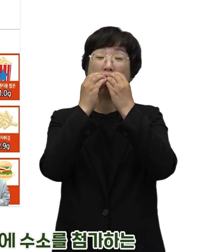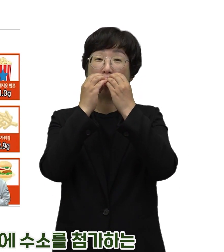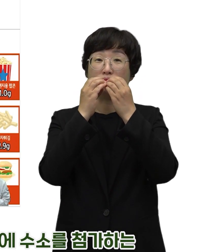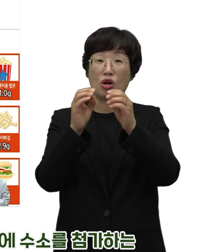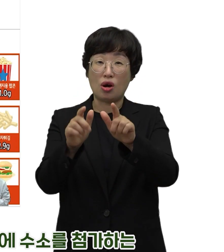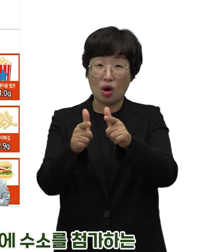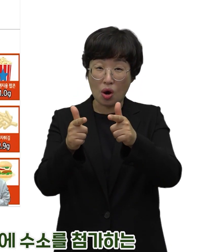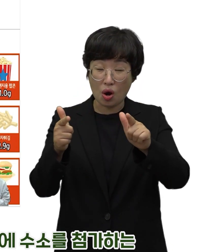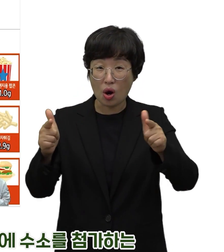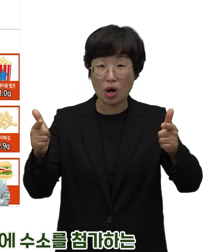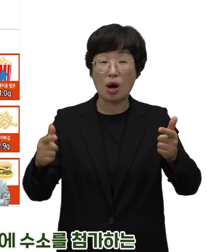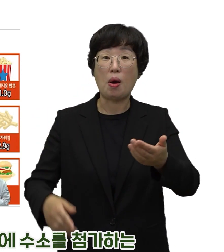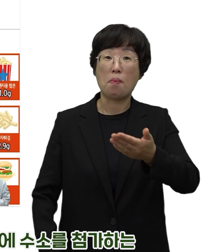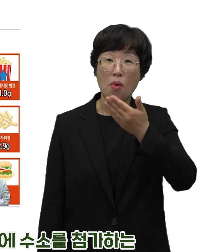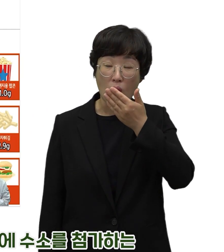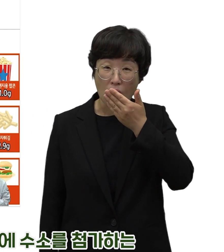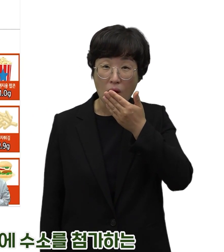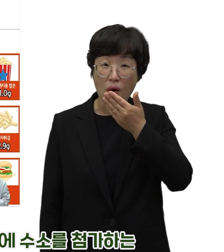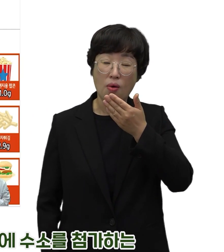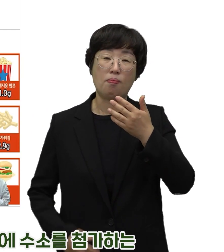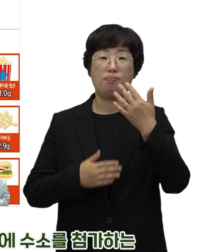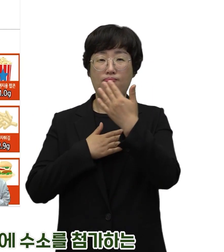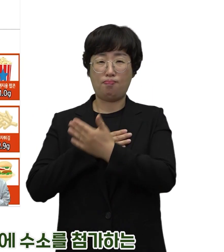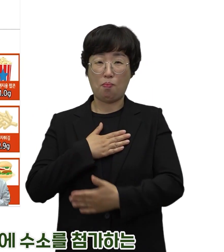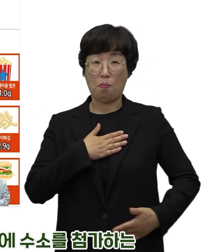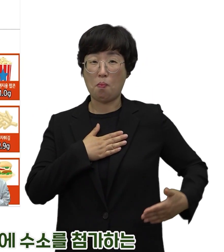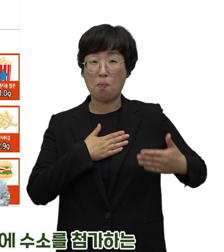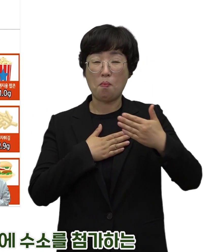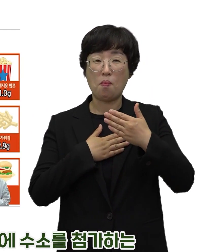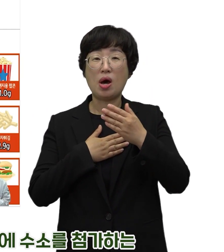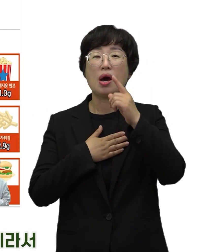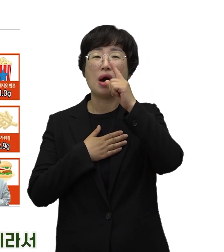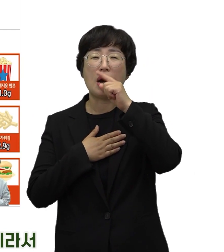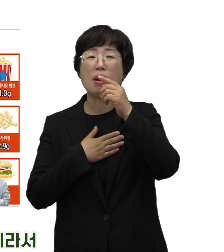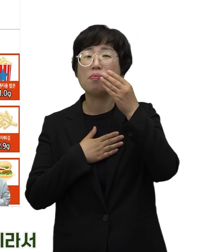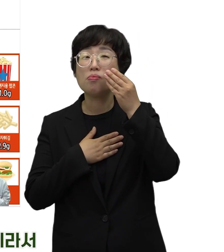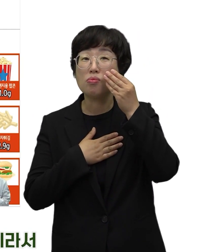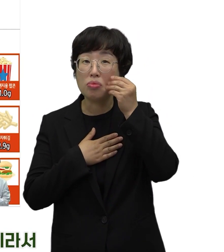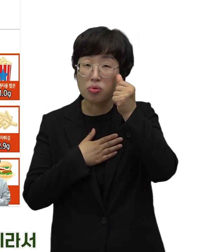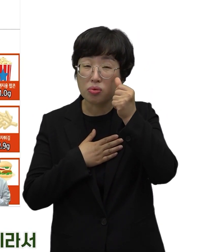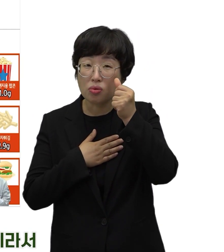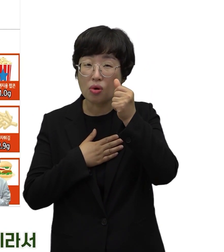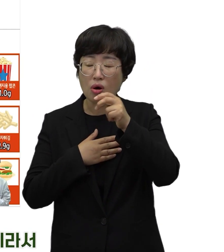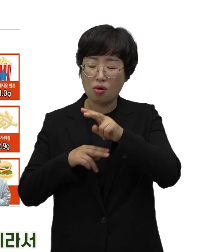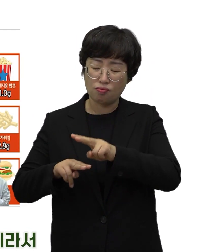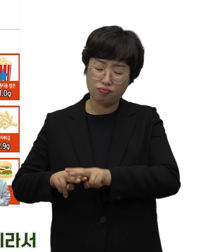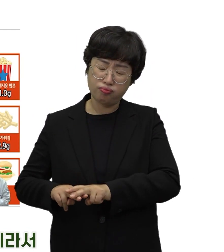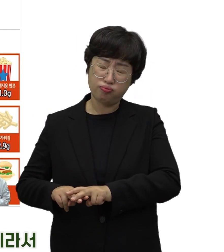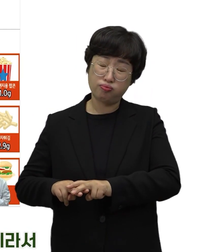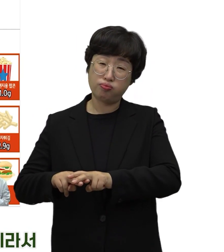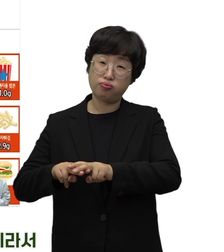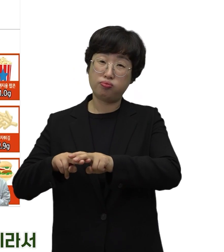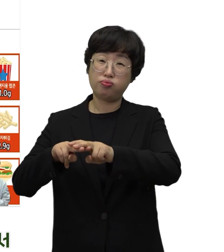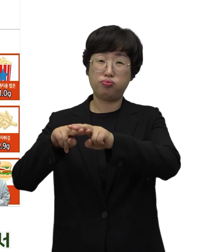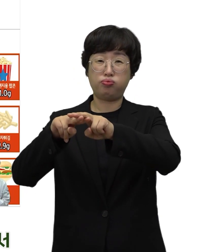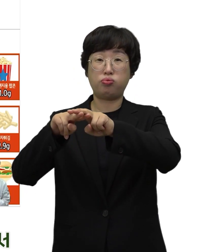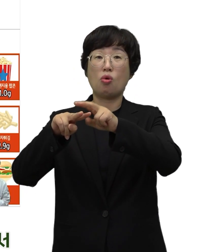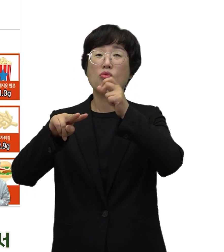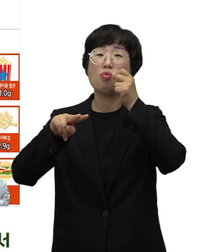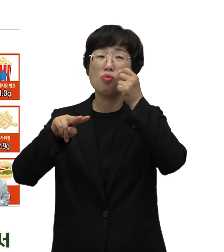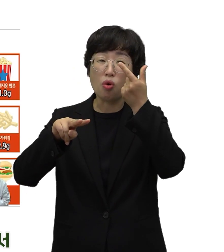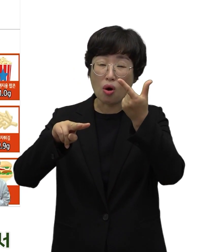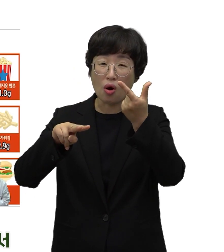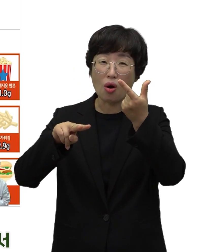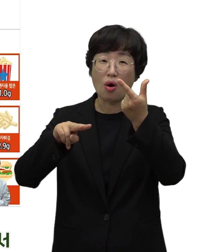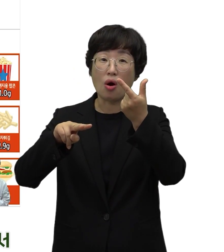수소를 첨가해서 트랜스 지방을 만들어서 이러한 트랜스 지방이 들어가 있는 식품들이라서 우리